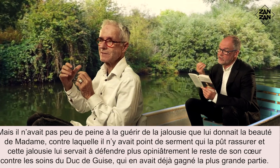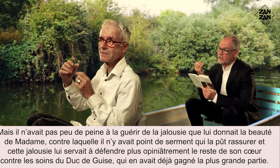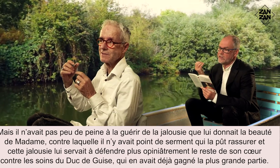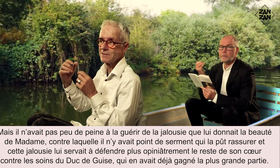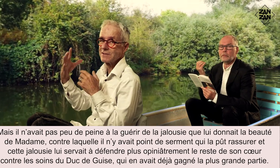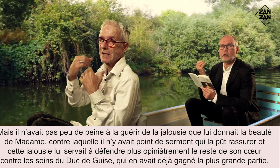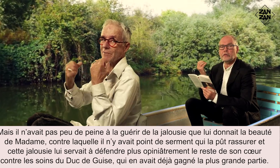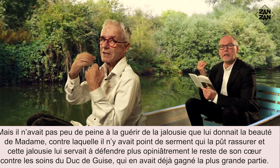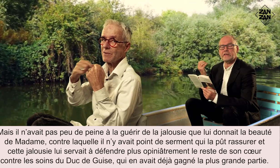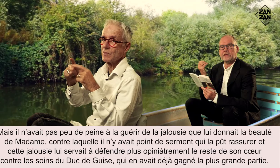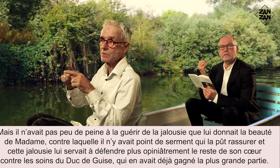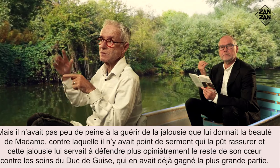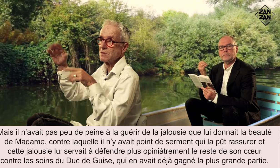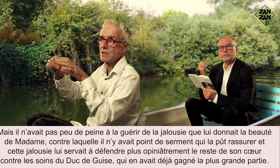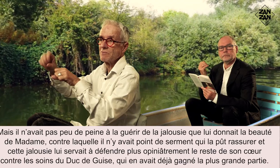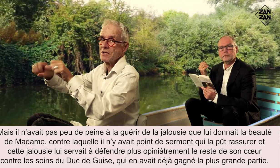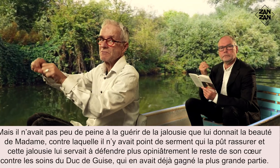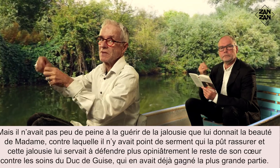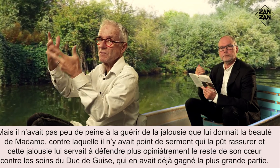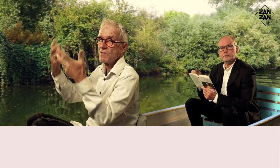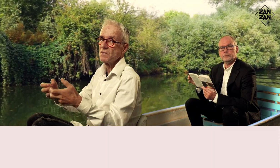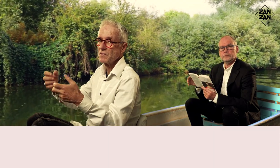avait déjà gagné la plus grande partie.